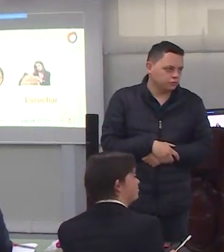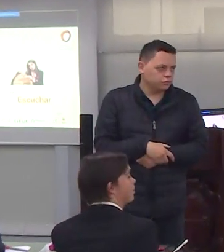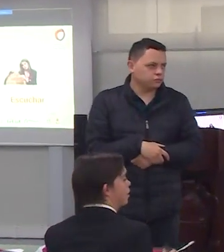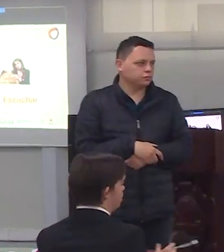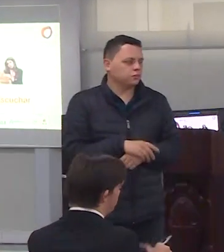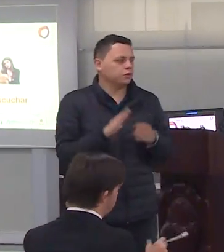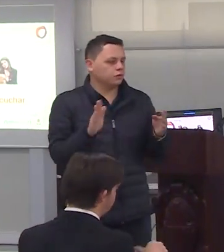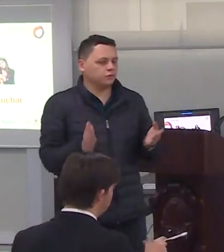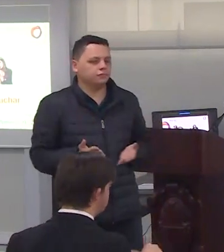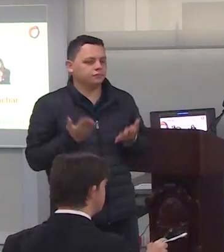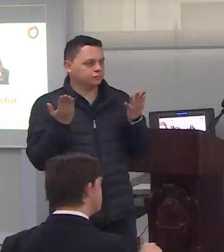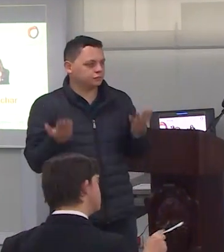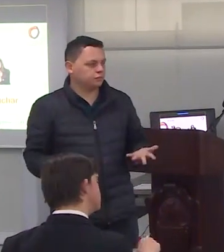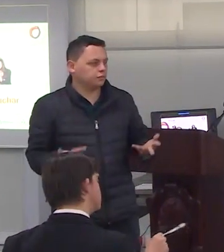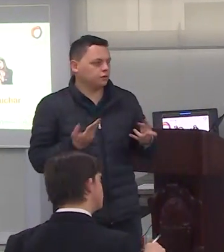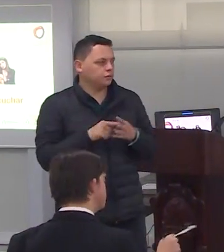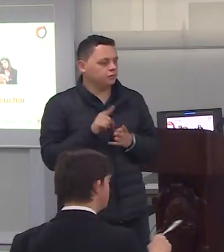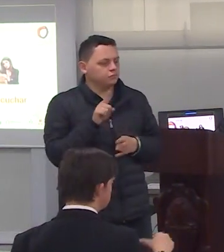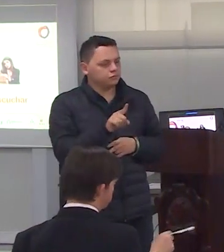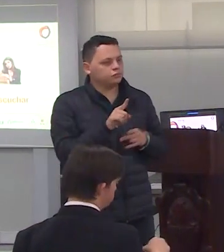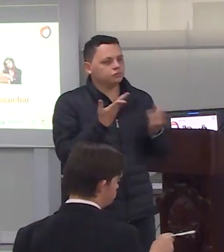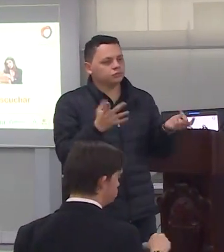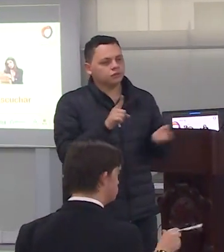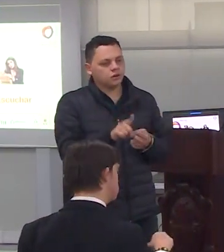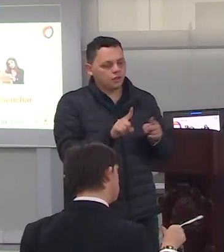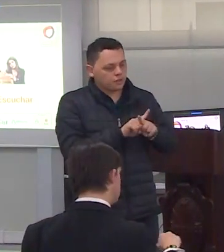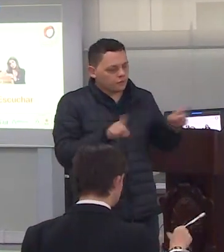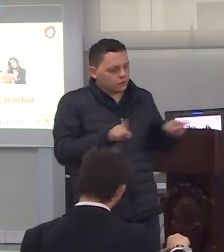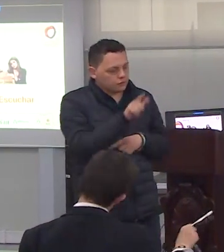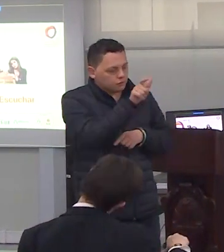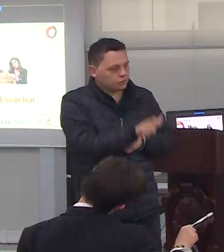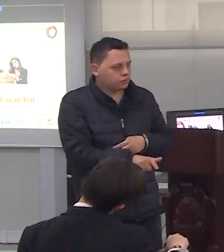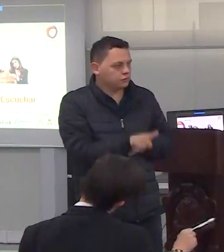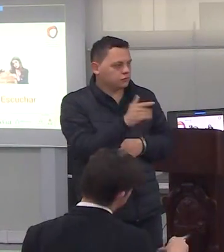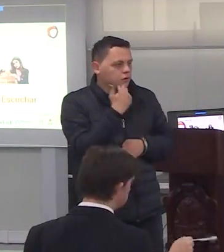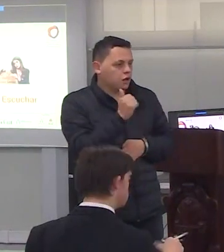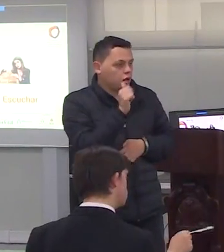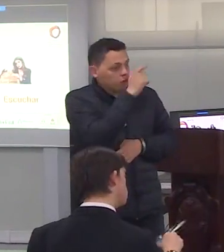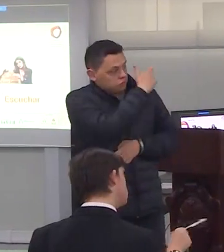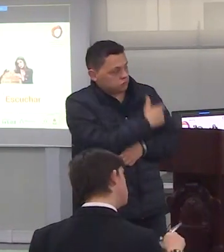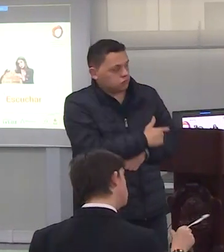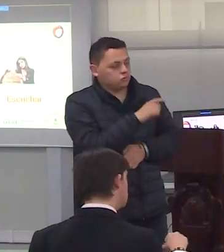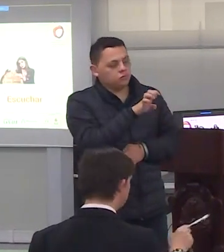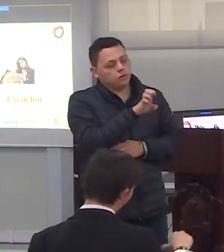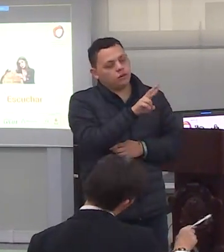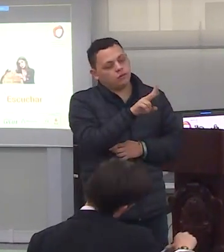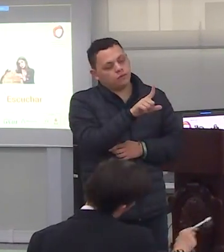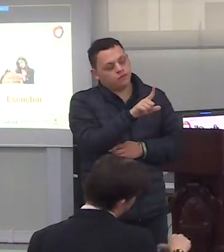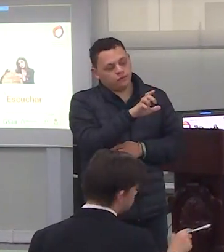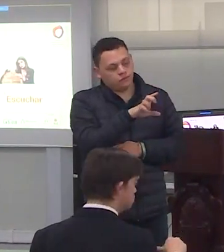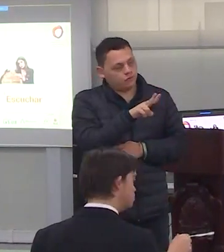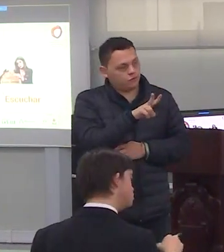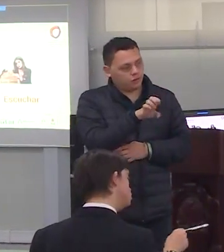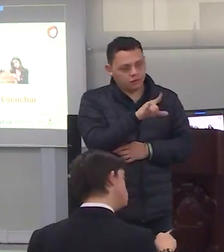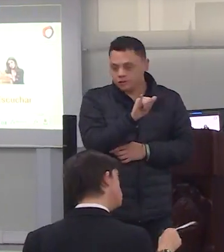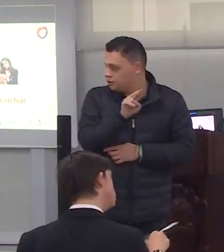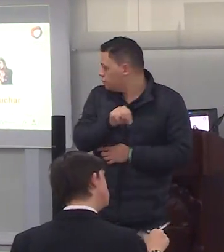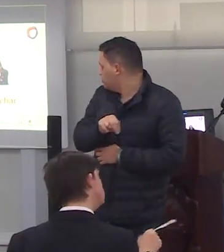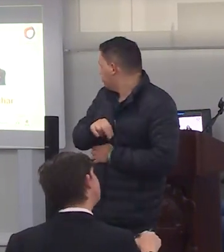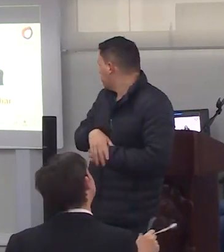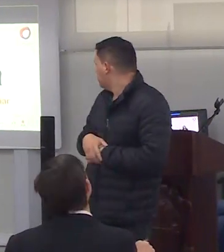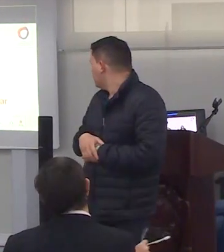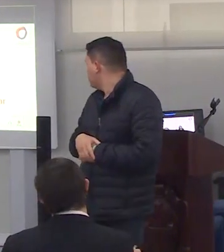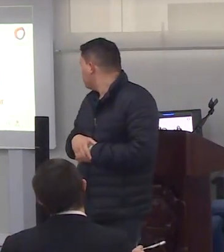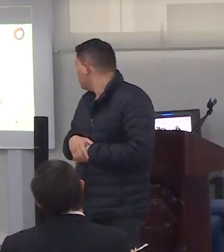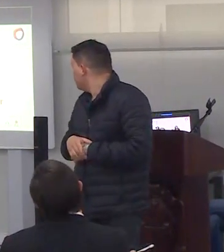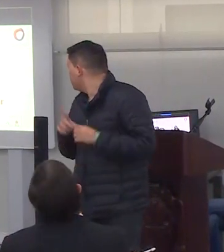cómo miramos la diferencia esta chica que se llama Evelyn Glenn que es sorda profunda